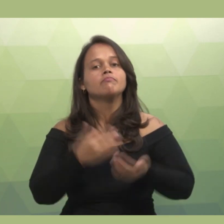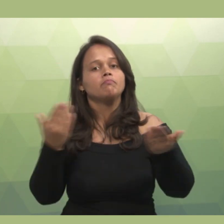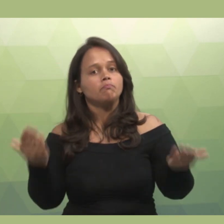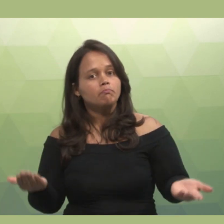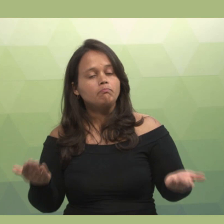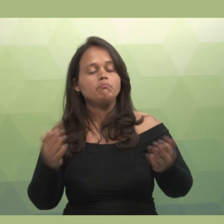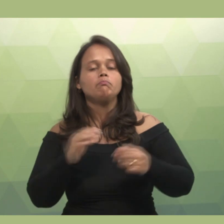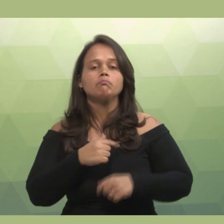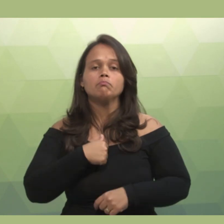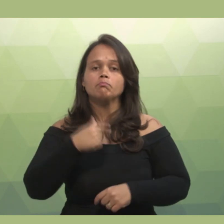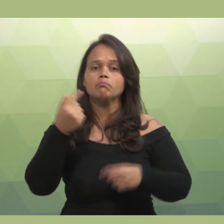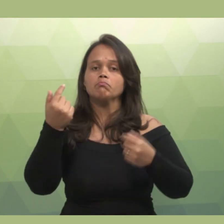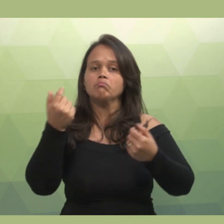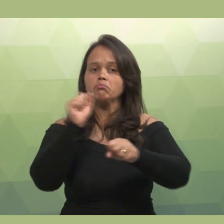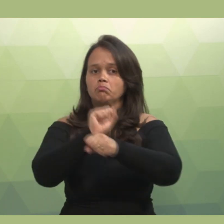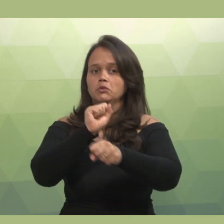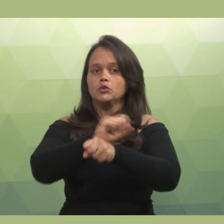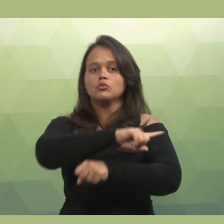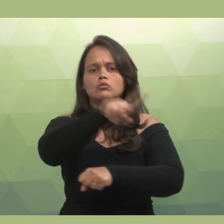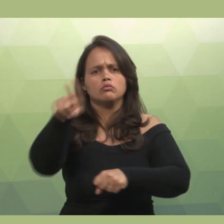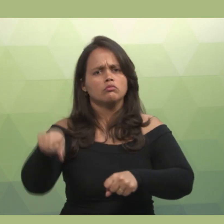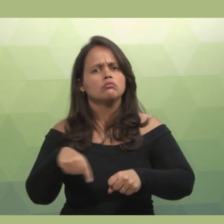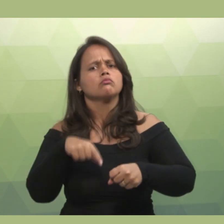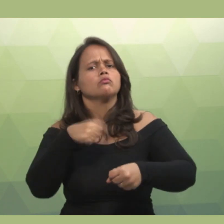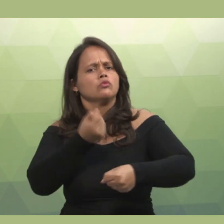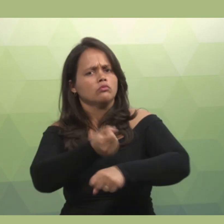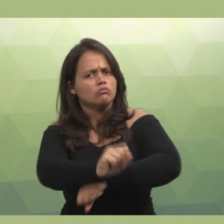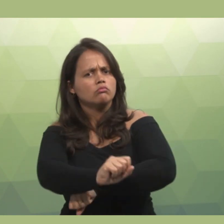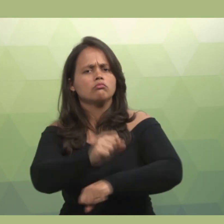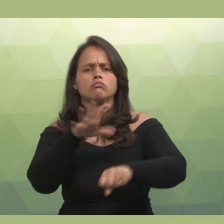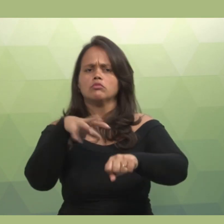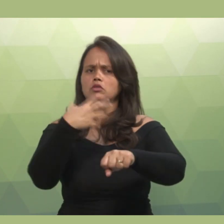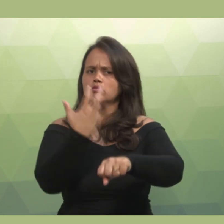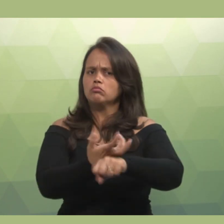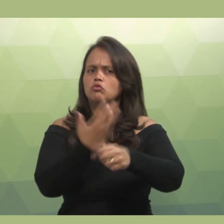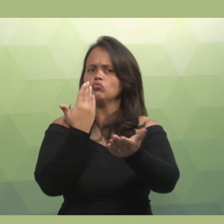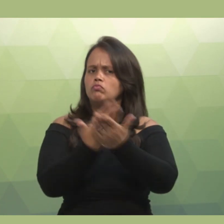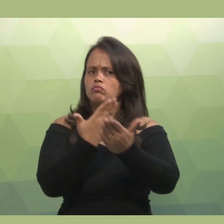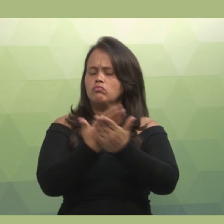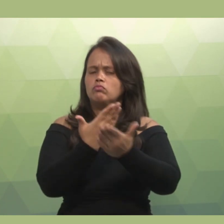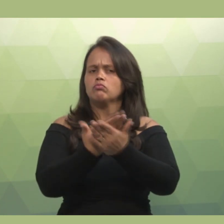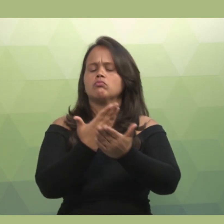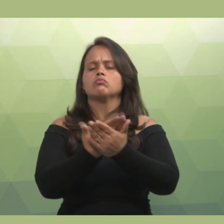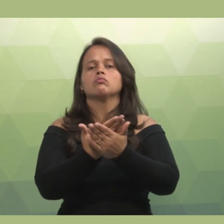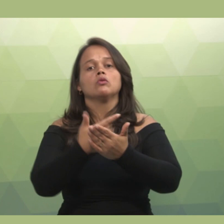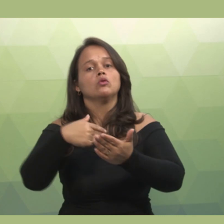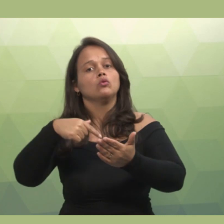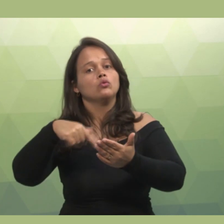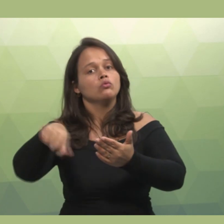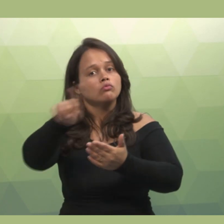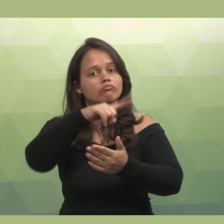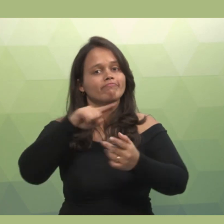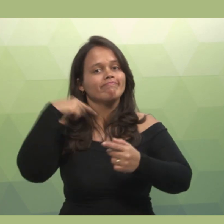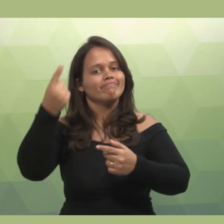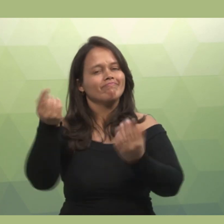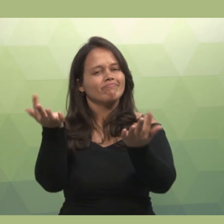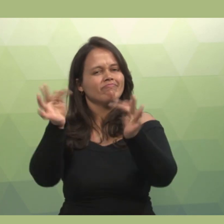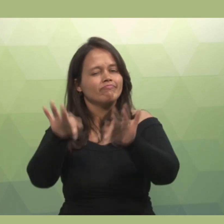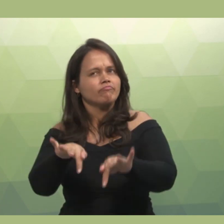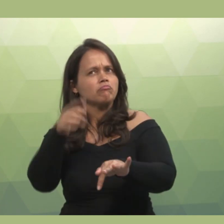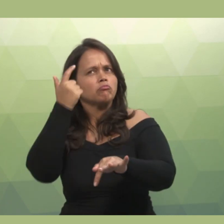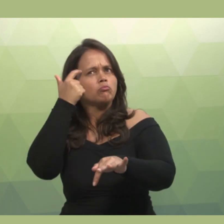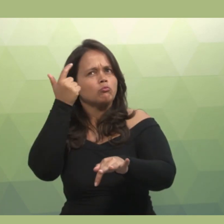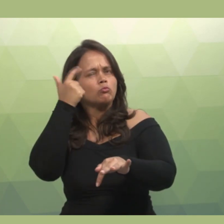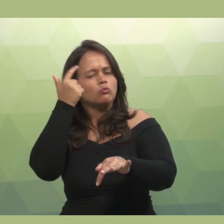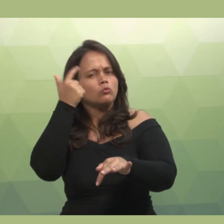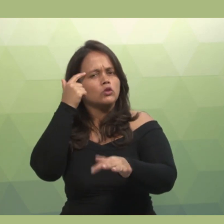Por isso, eu espero que você se dedique ao máximo nessa disciplina e que, ao final dela, vocês consigam analisar criticamente